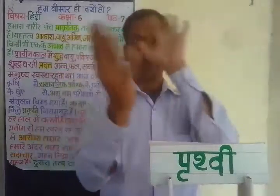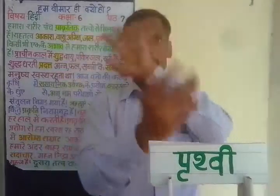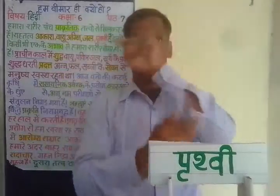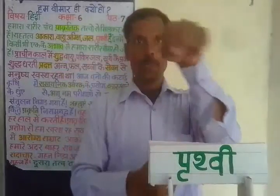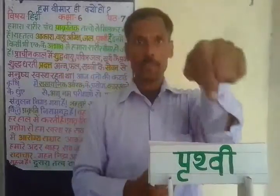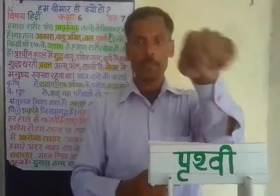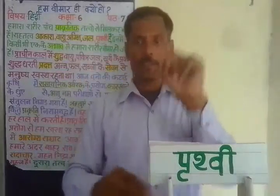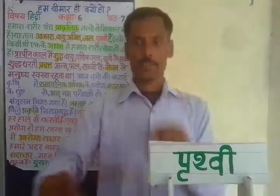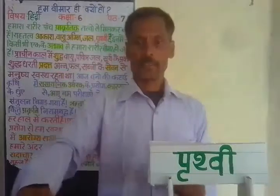पृथ्वी